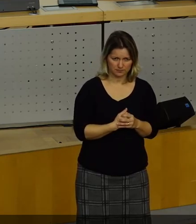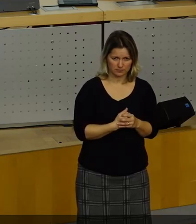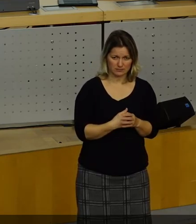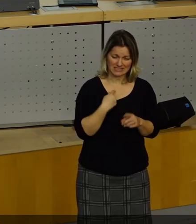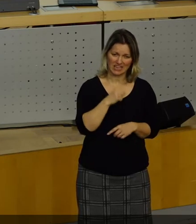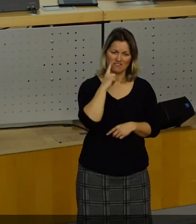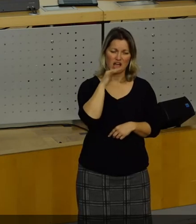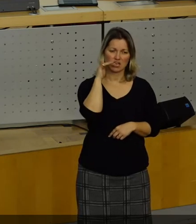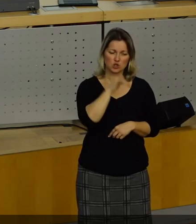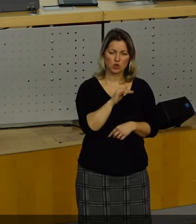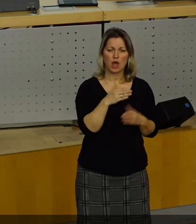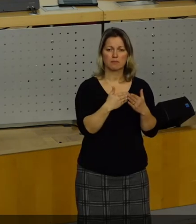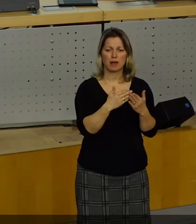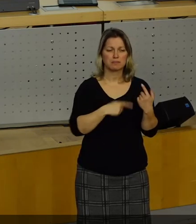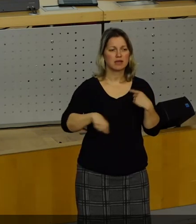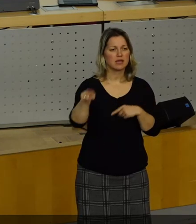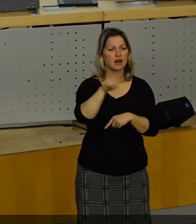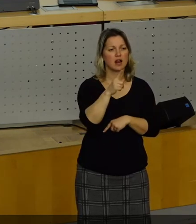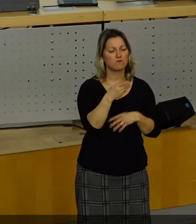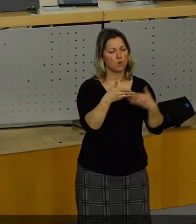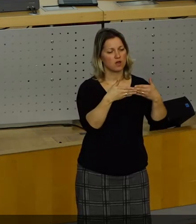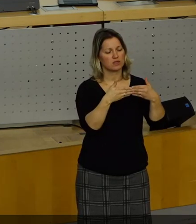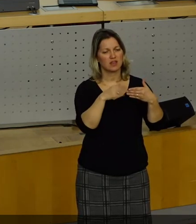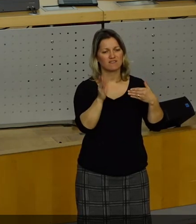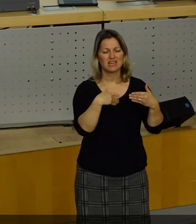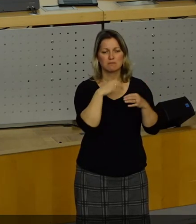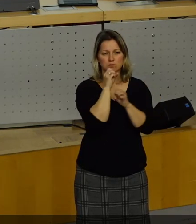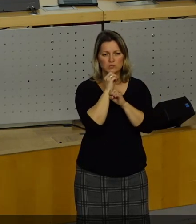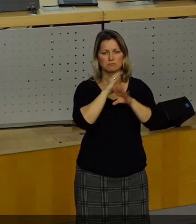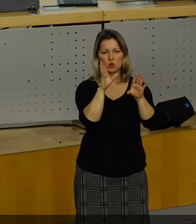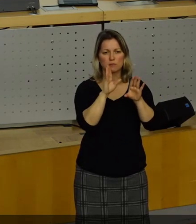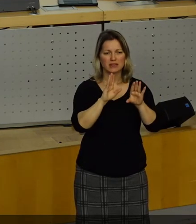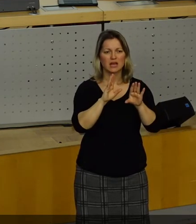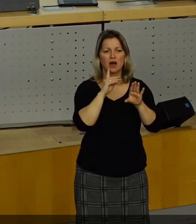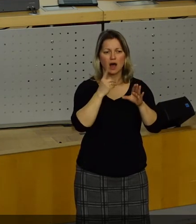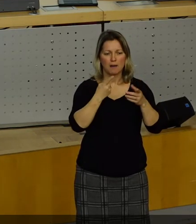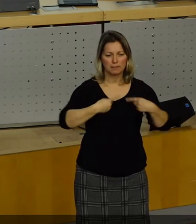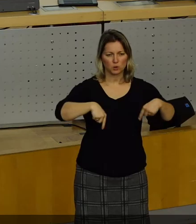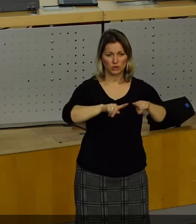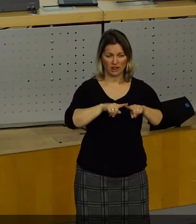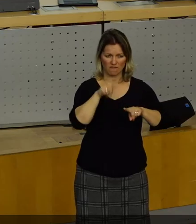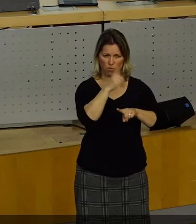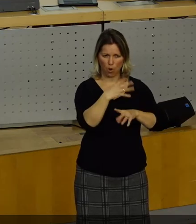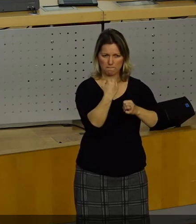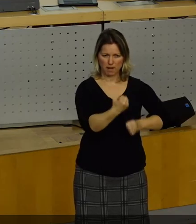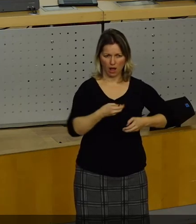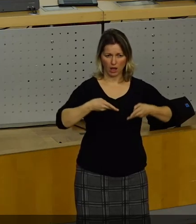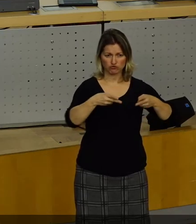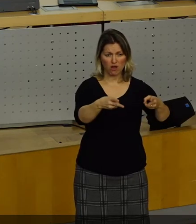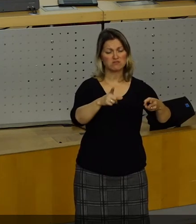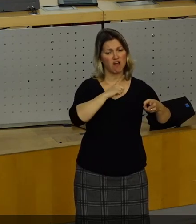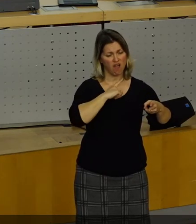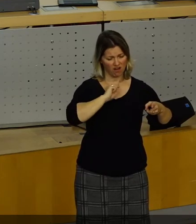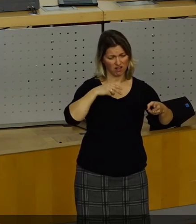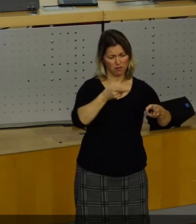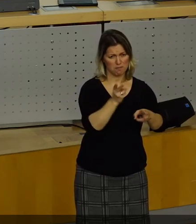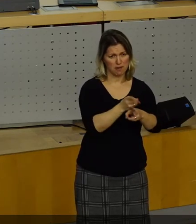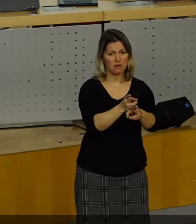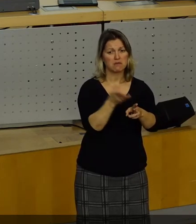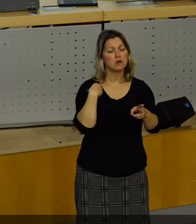die Pusteblumenbrunnen von Leonie Würth auf der Prager Straße alle erhalten geblieben wären und nicht nur so